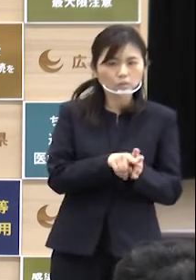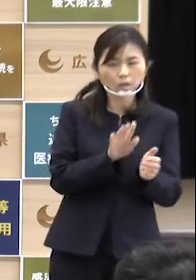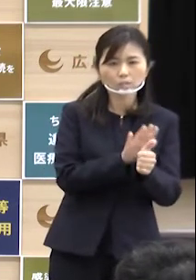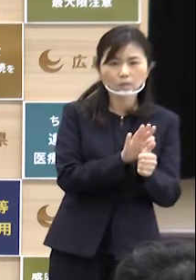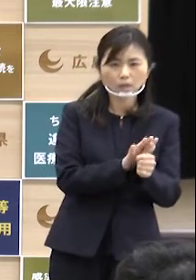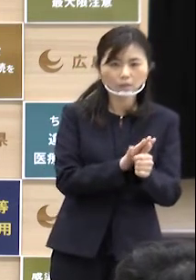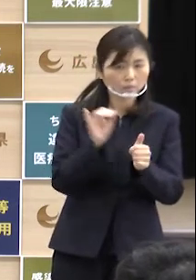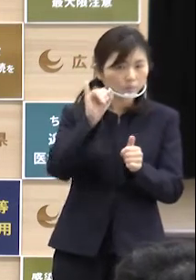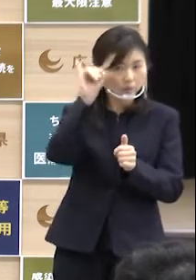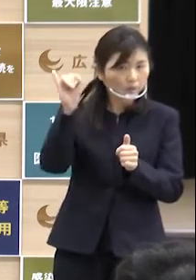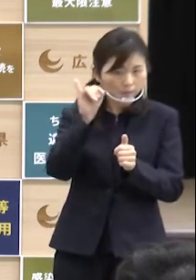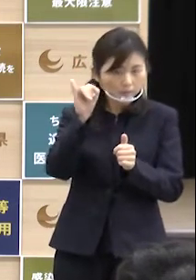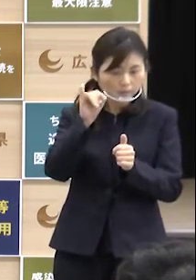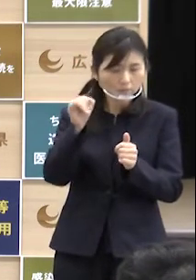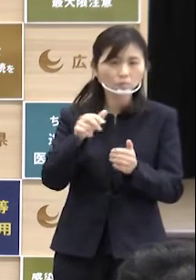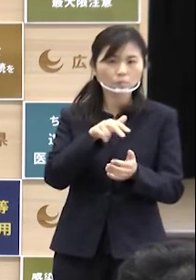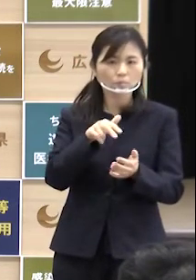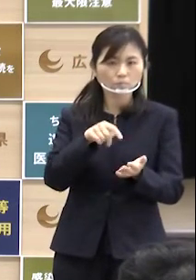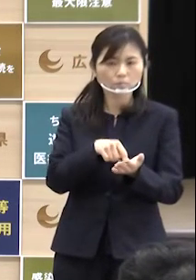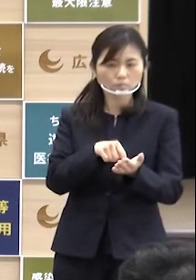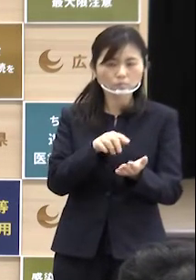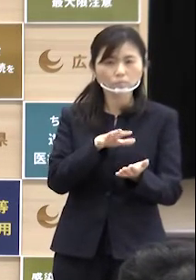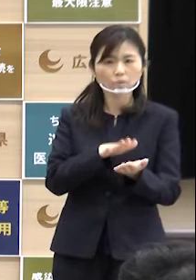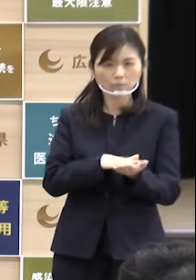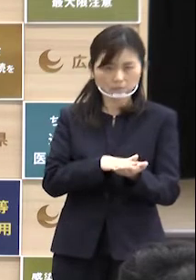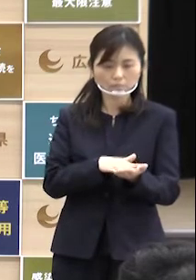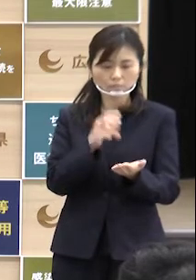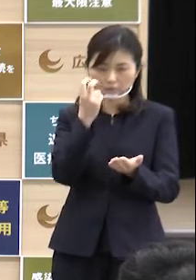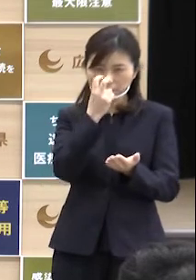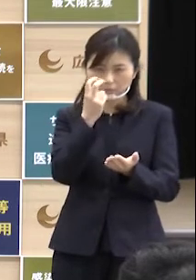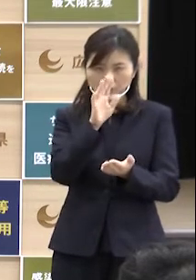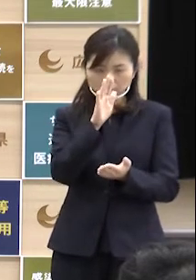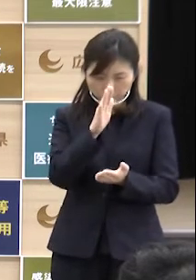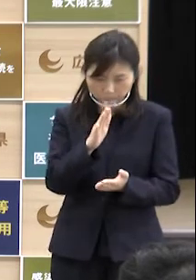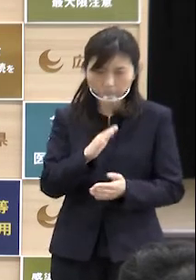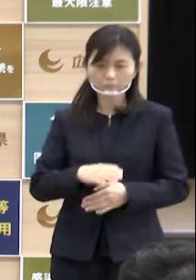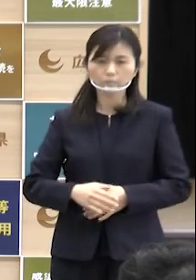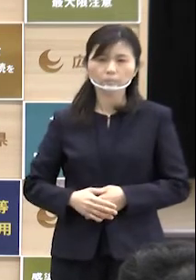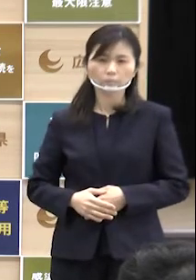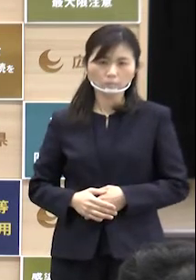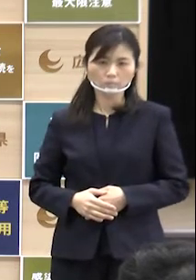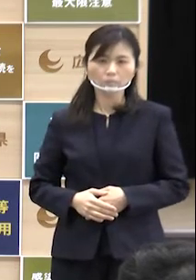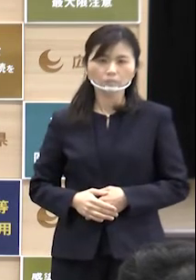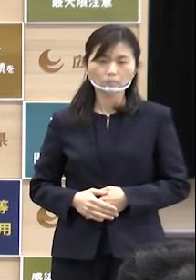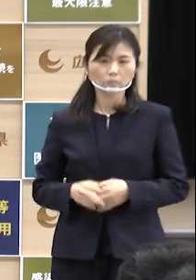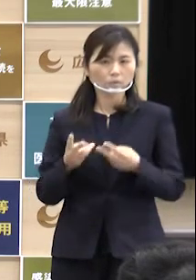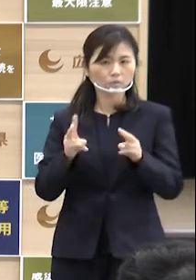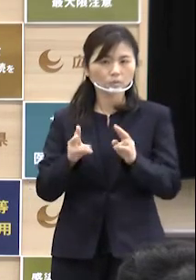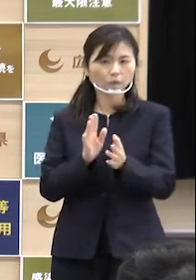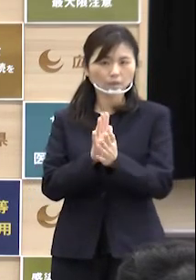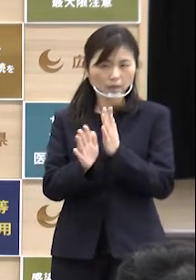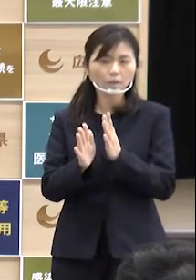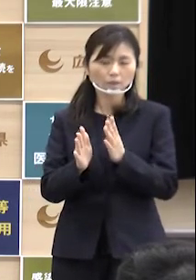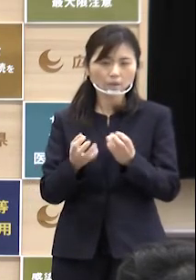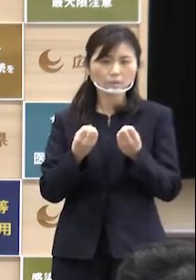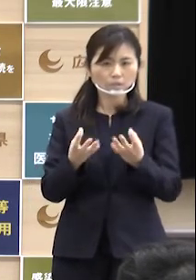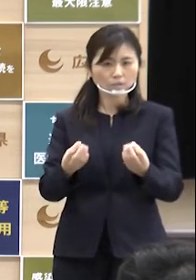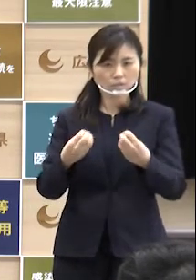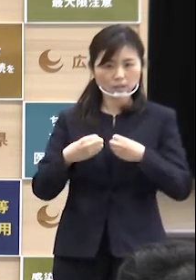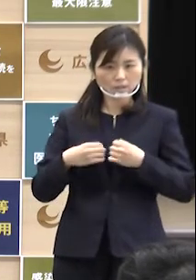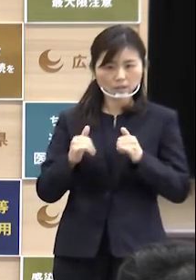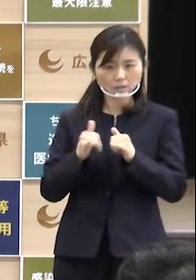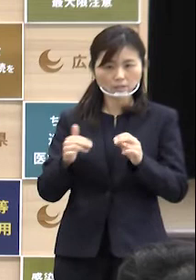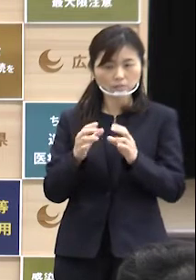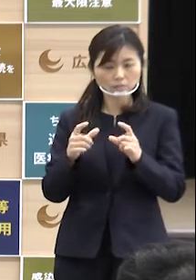ていますのでご確認いただければと思います。本県の新規感染者数の伸びは止まった